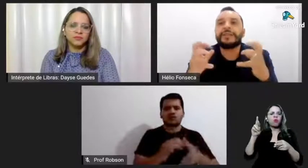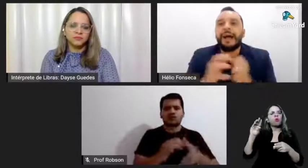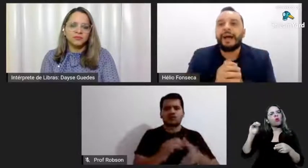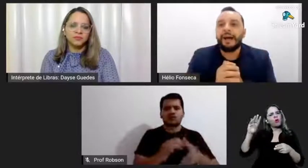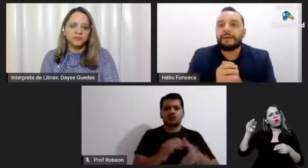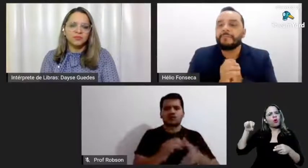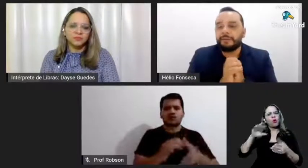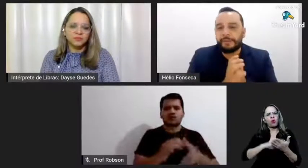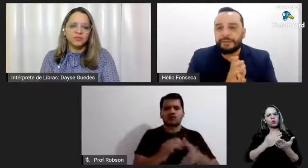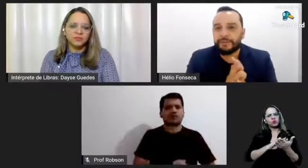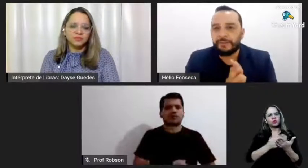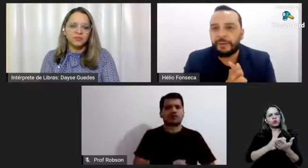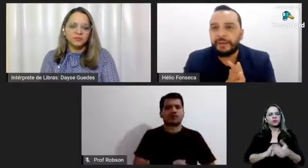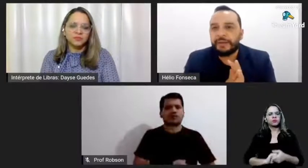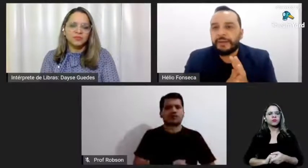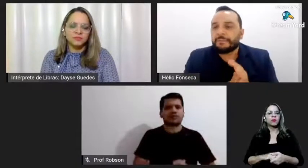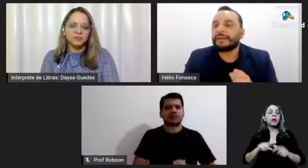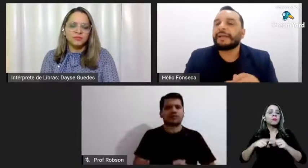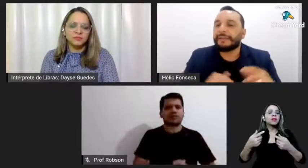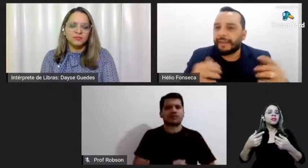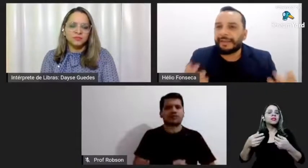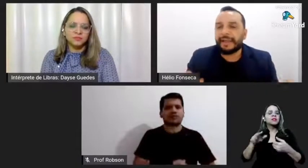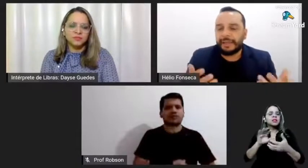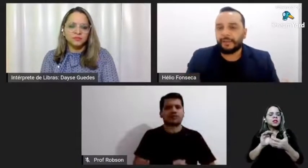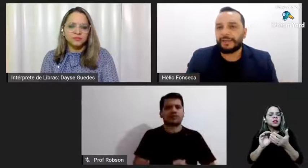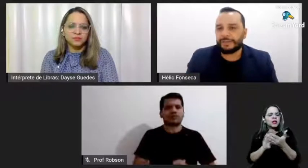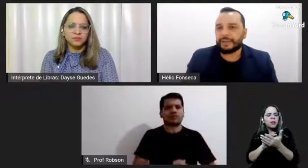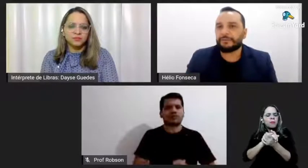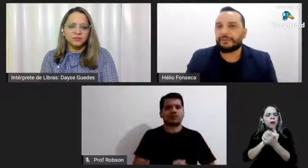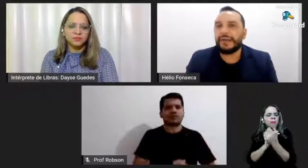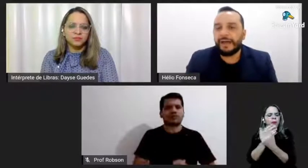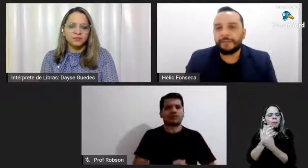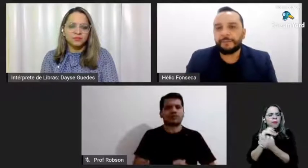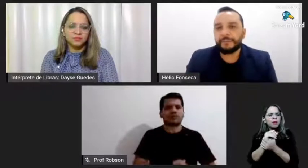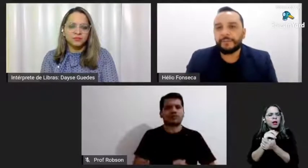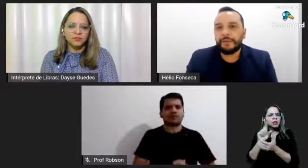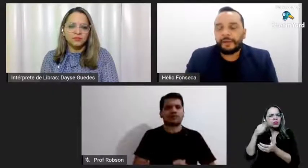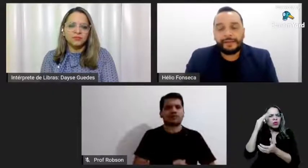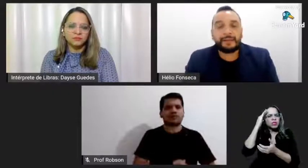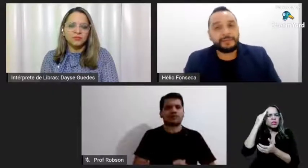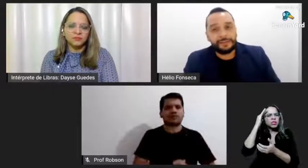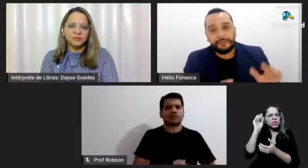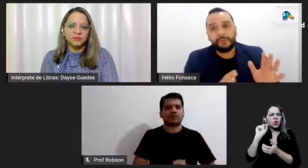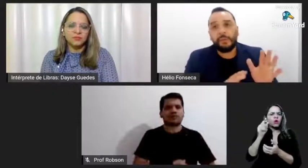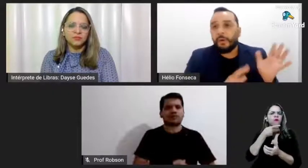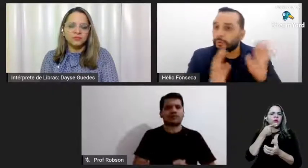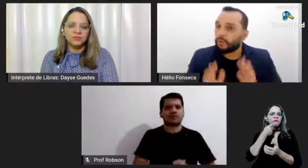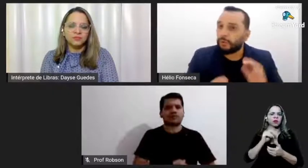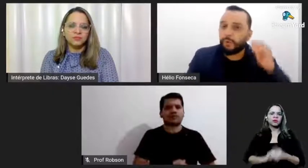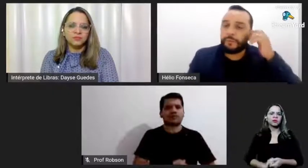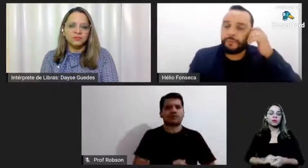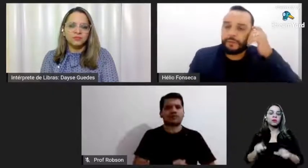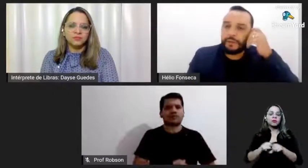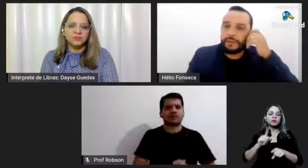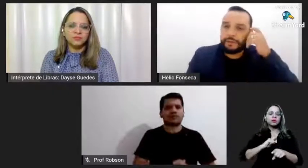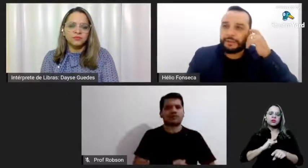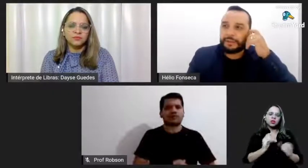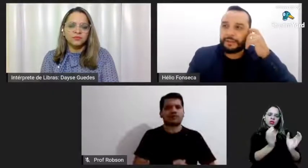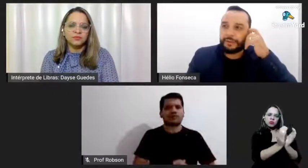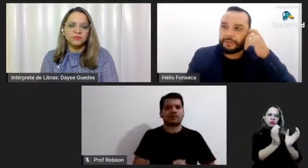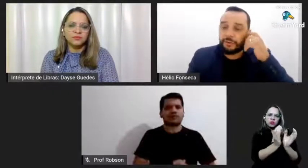precisa tatear a mão da pessoa para entender aquilo que está sendo falado. E aí nós temos um outro